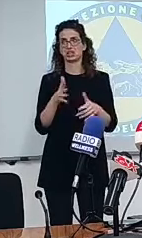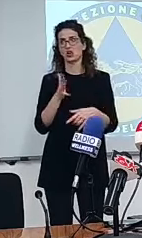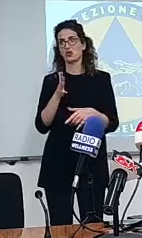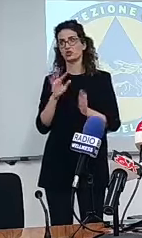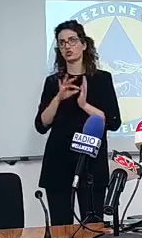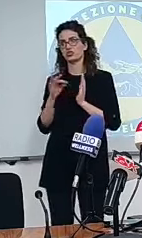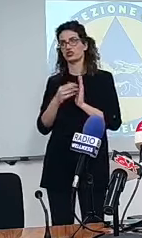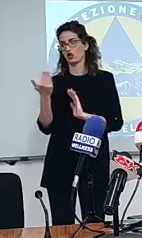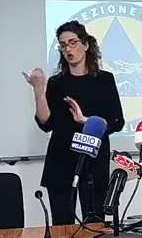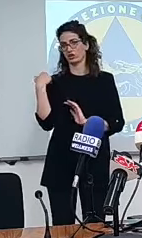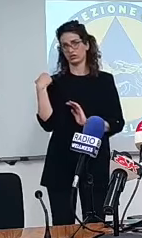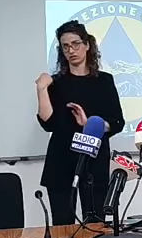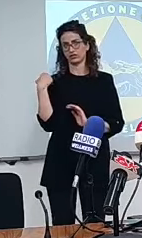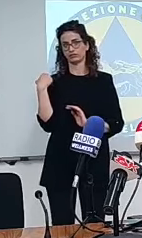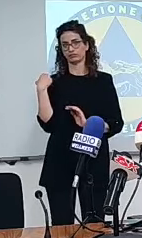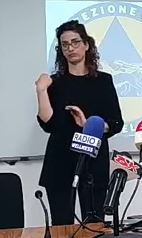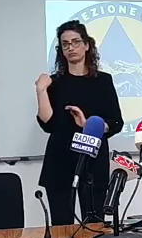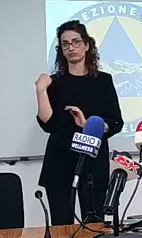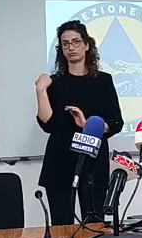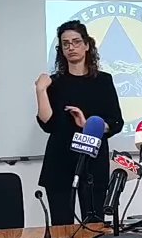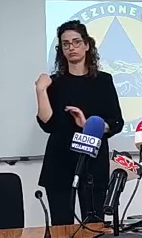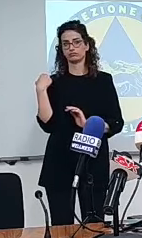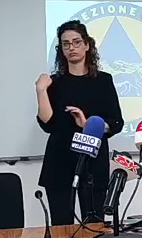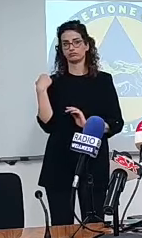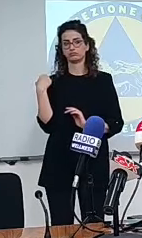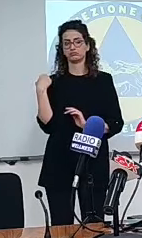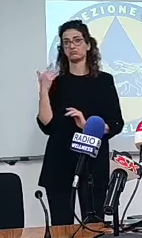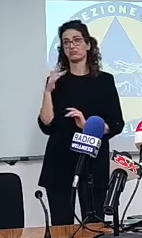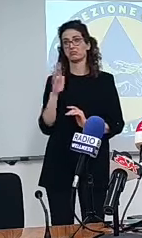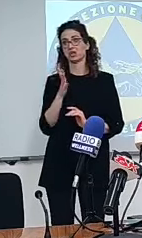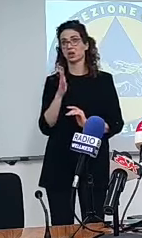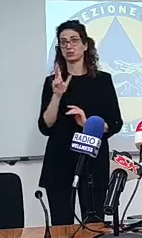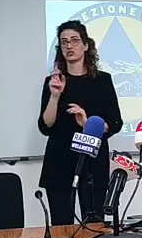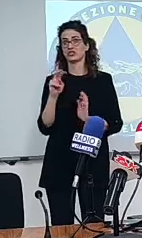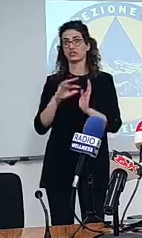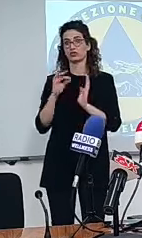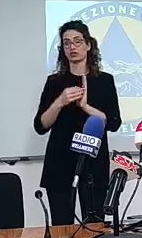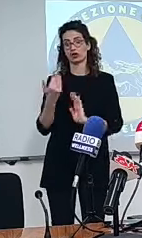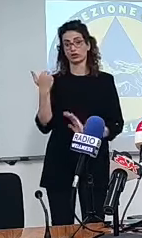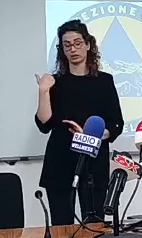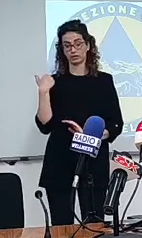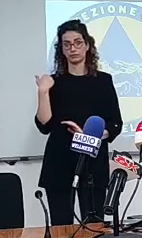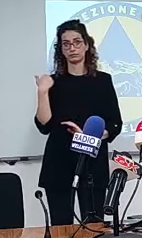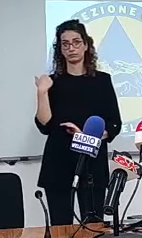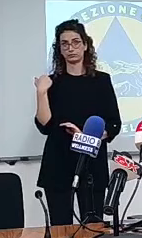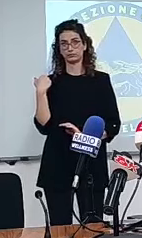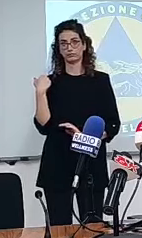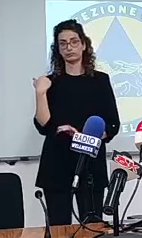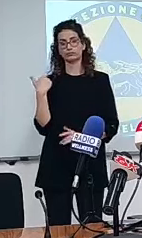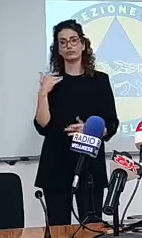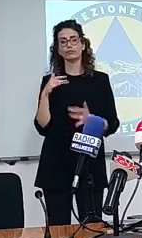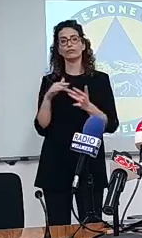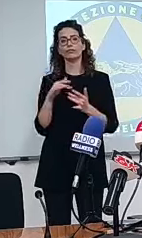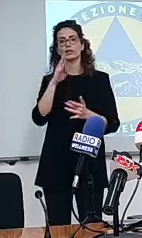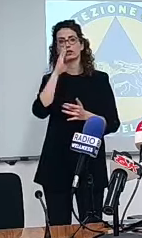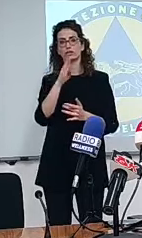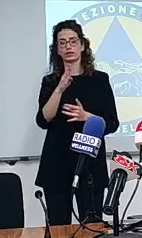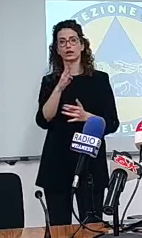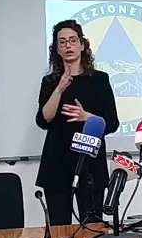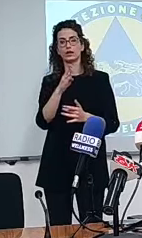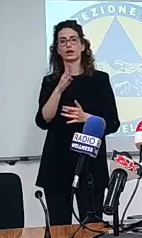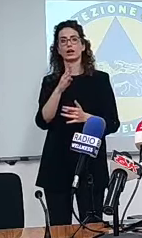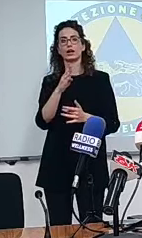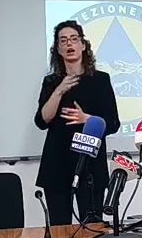giorni fa, quindi circa insomma una 15-20 giorni fa, con il contatto diretto col capo gabinetto del